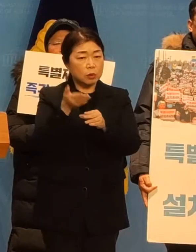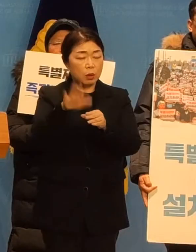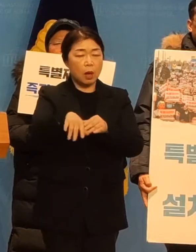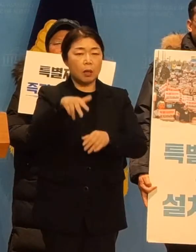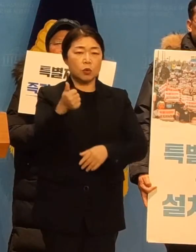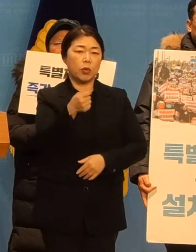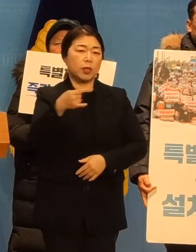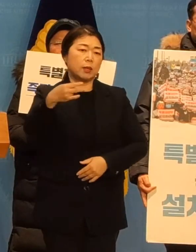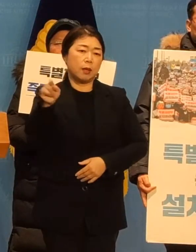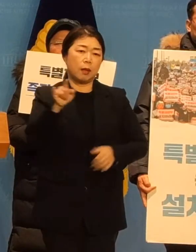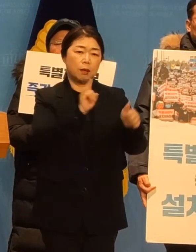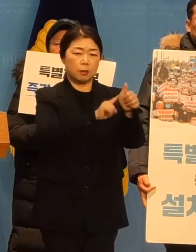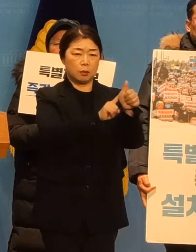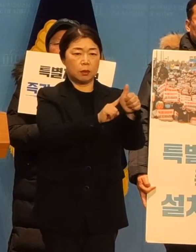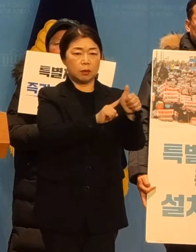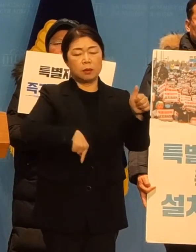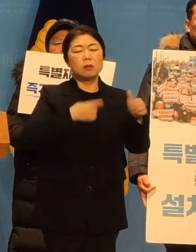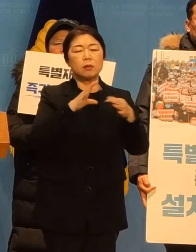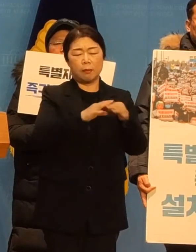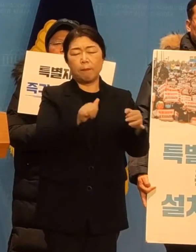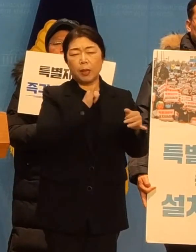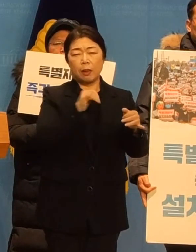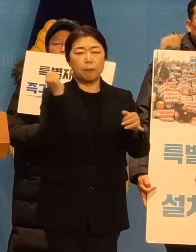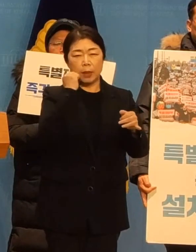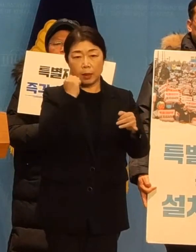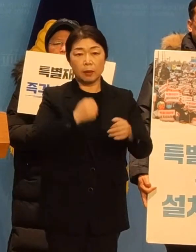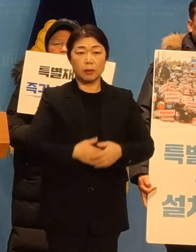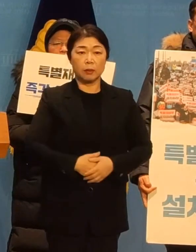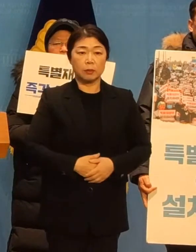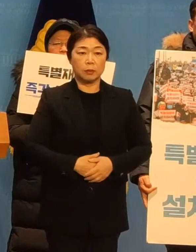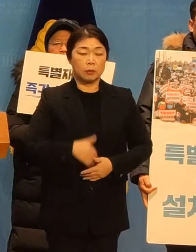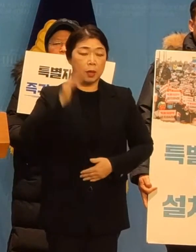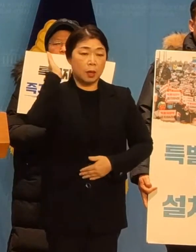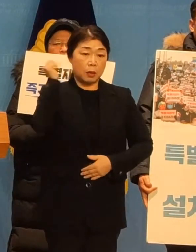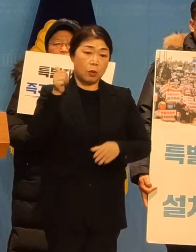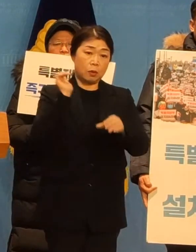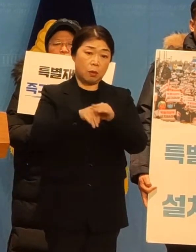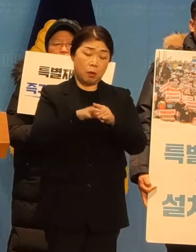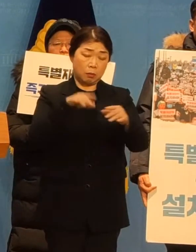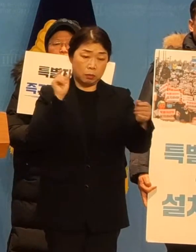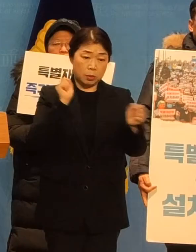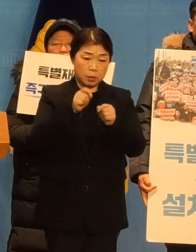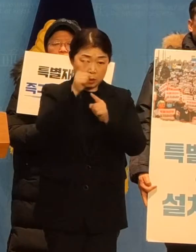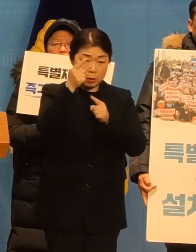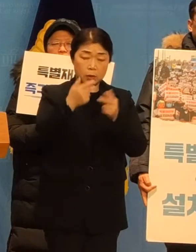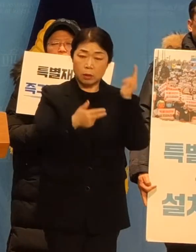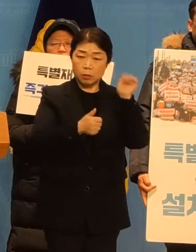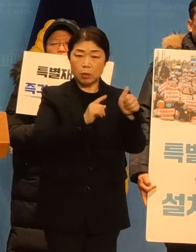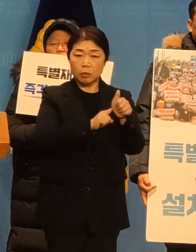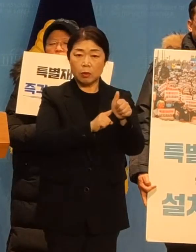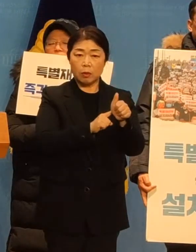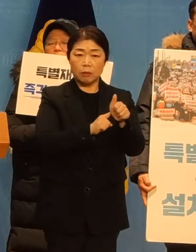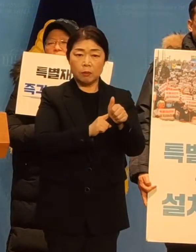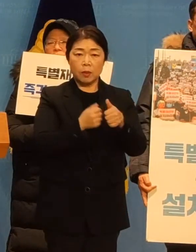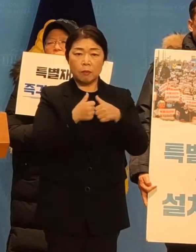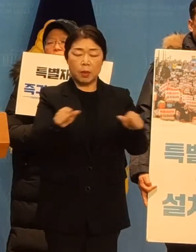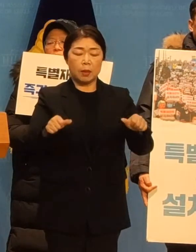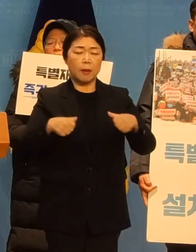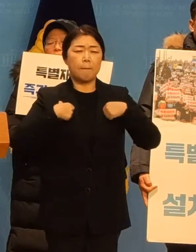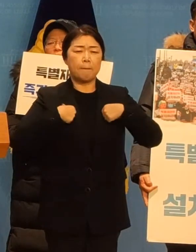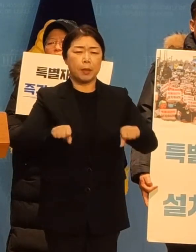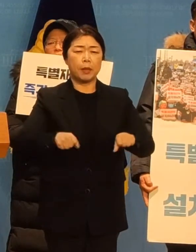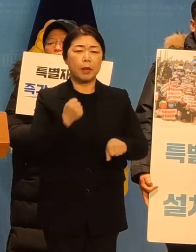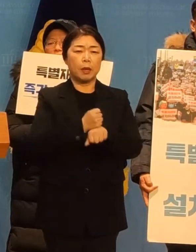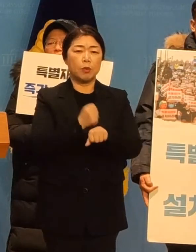조희대 사법부가 자초한 일이다. 대선을 앞두고 이재명 대통령 재판을 불법적으로 파기환송하며